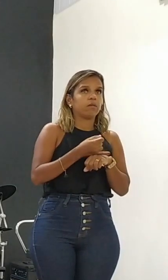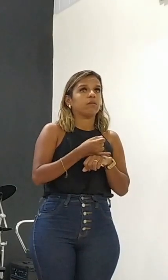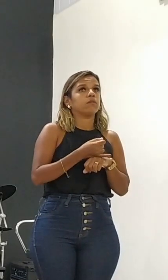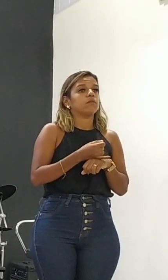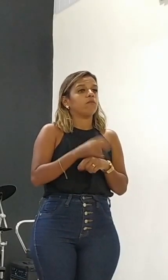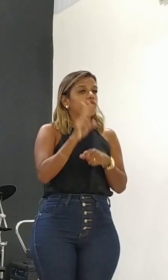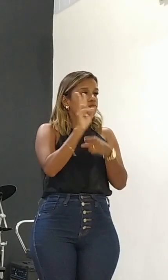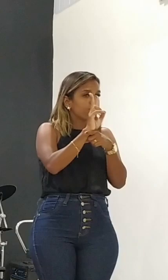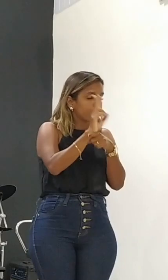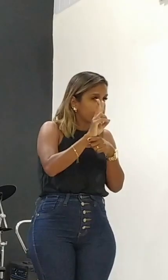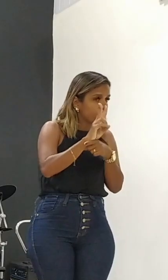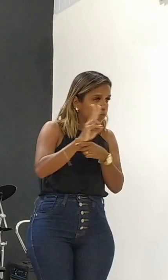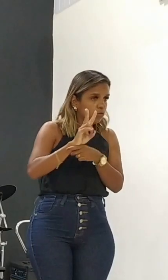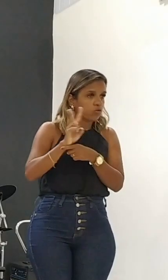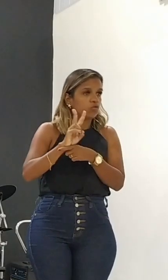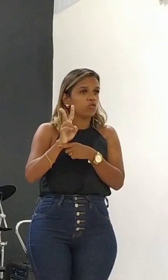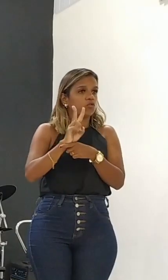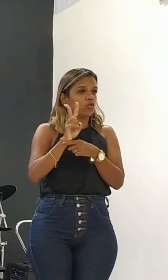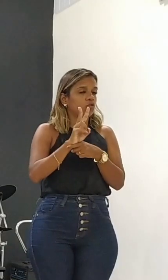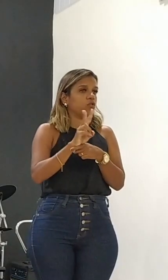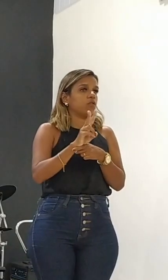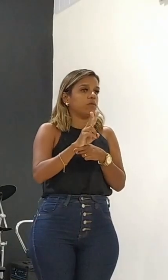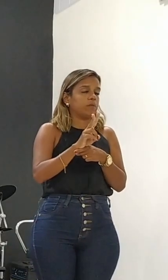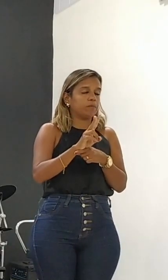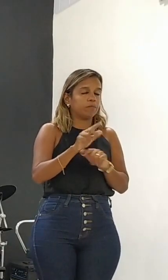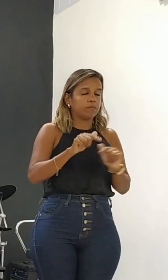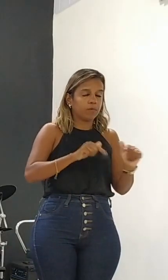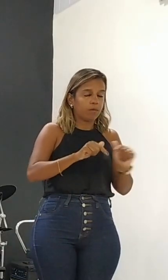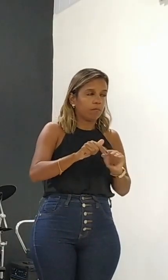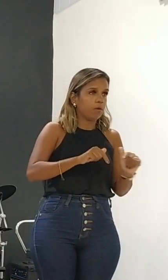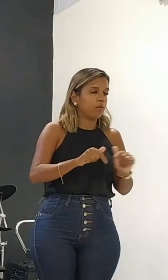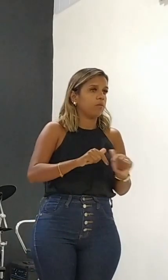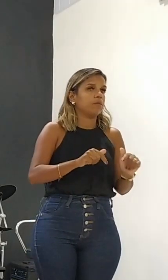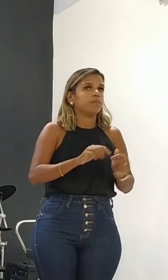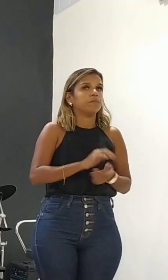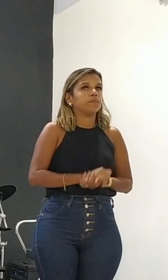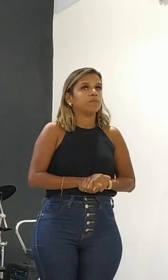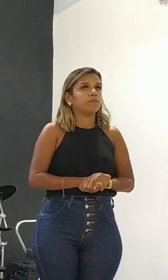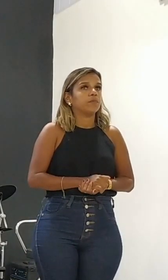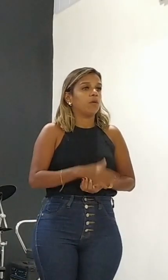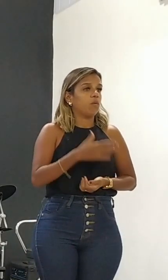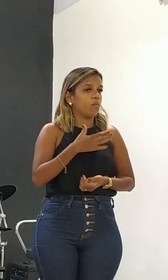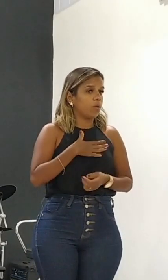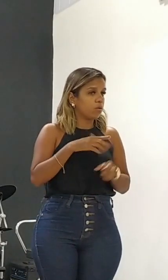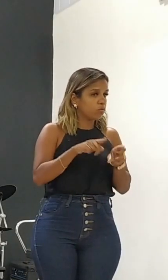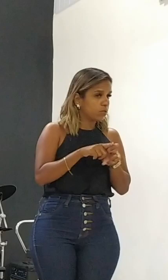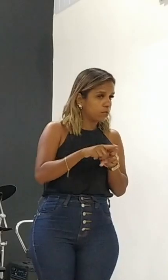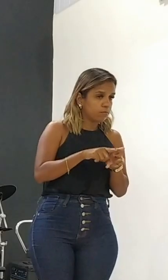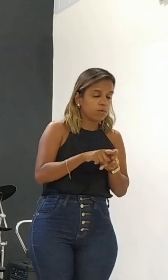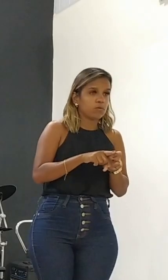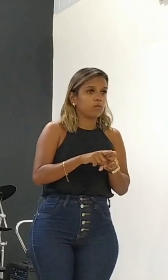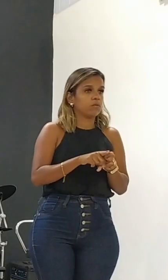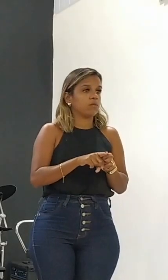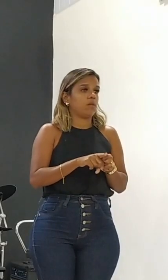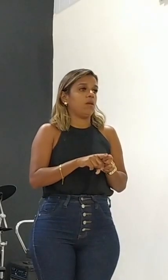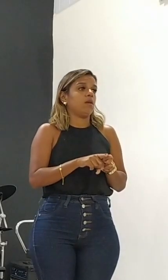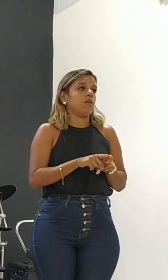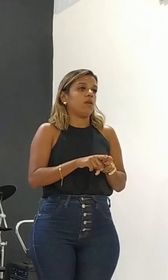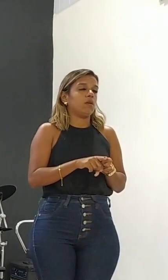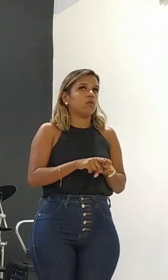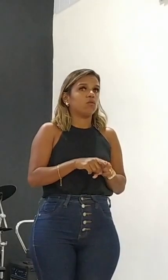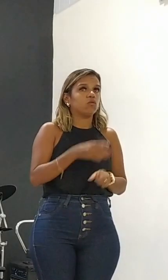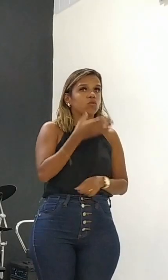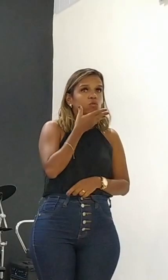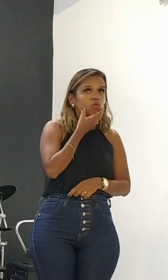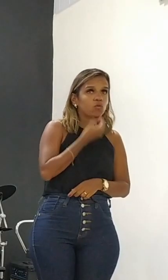de guarda e de dia na obra. E nem eu, e nem os meus irmãos, nem os meus moços, nem